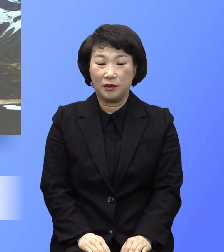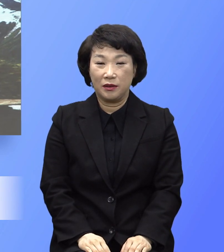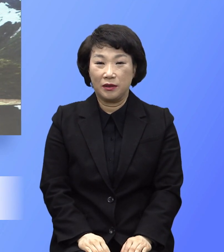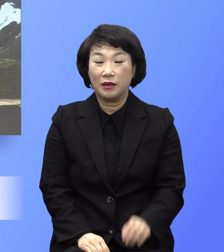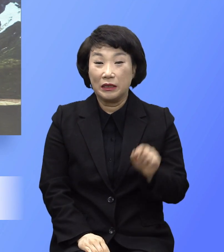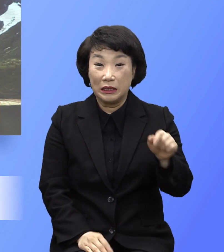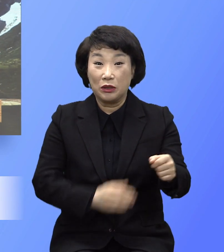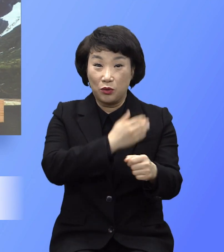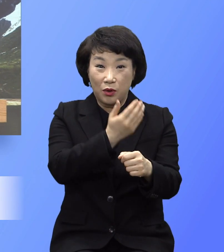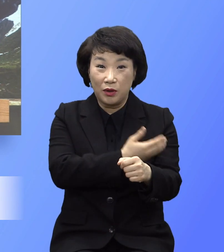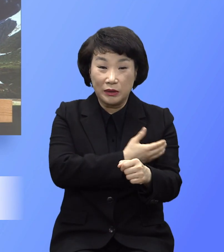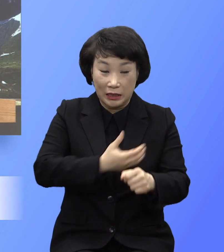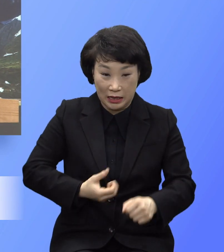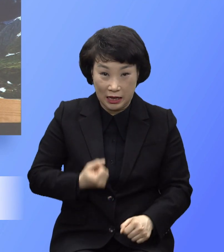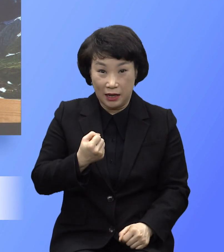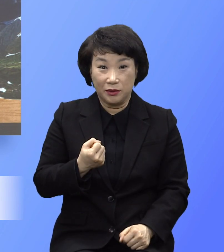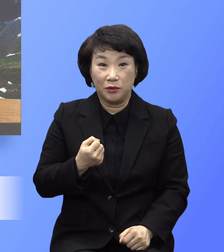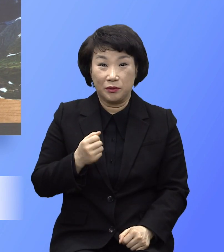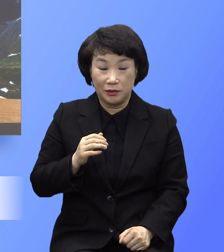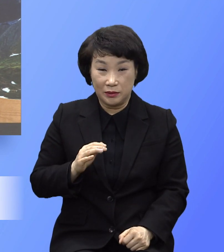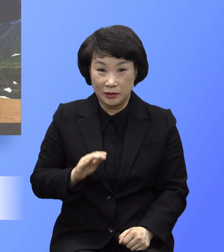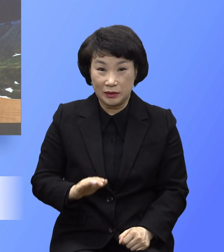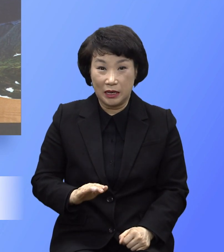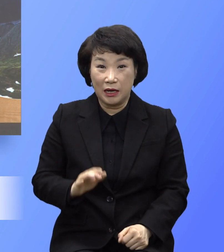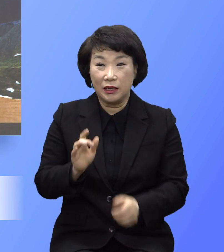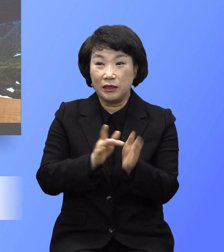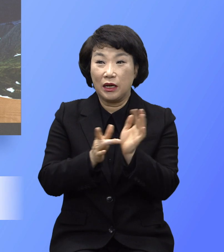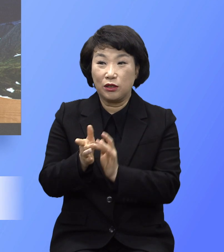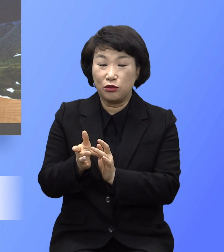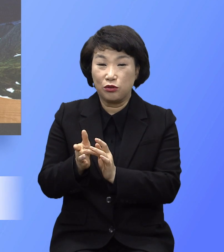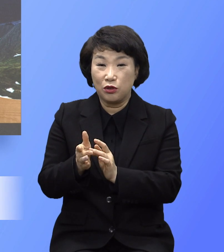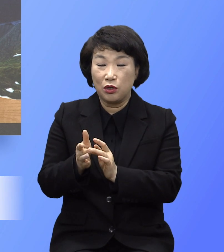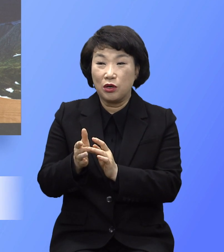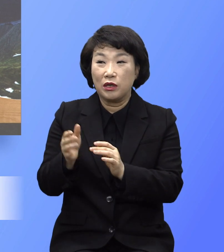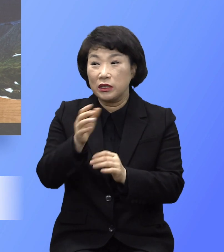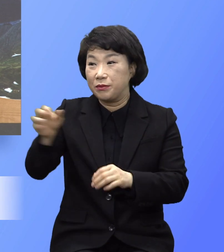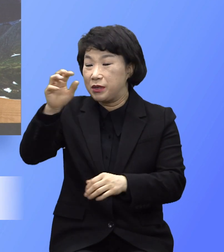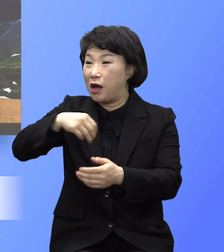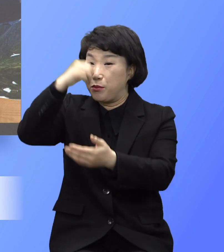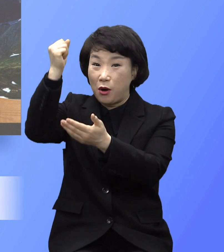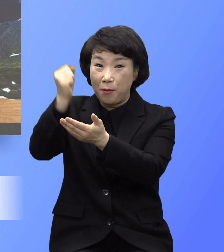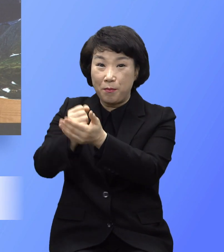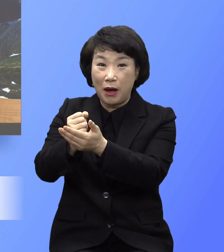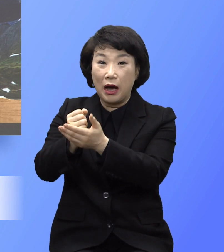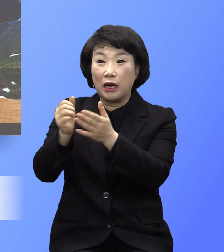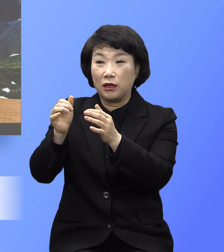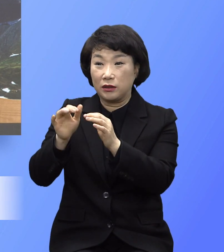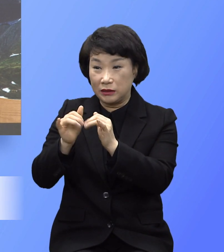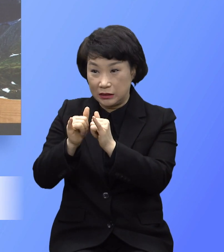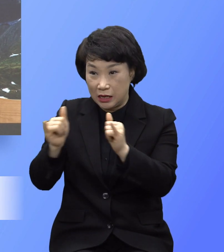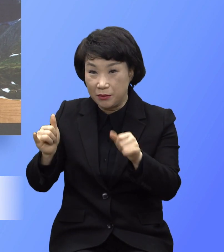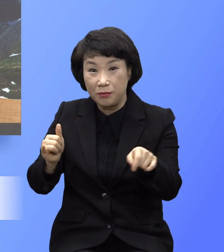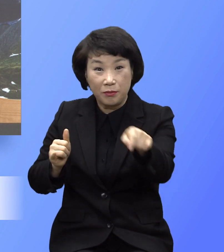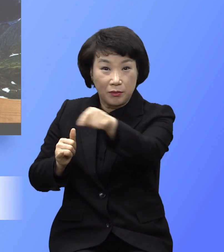그 권능을 가지고 예수를 십자가에 못 박고